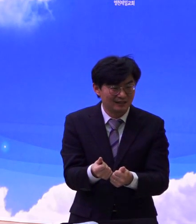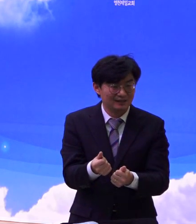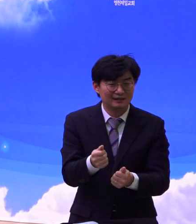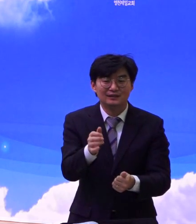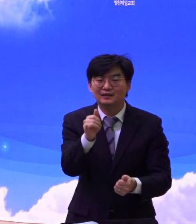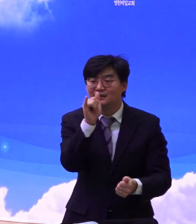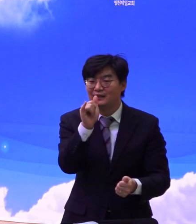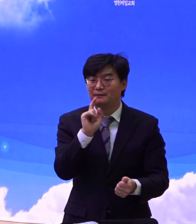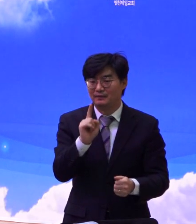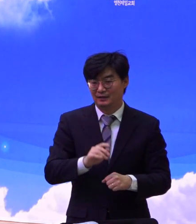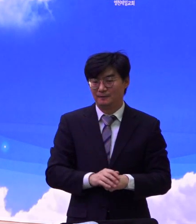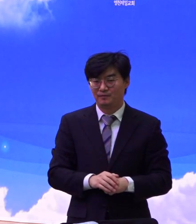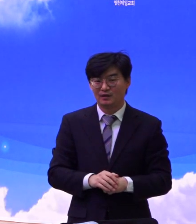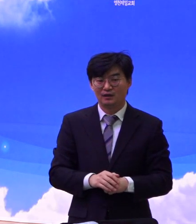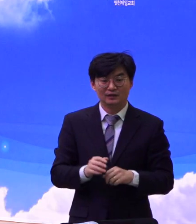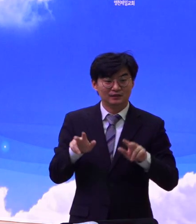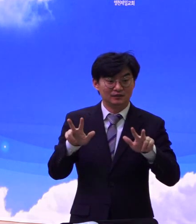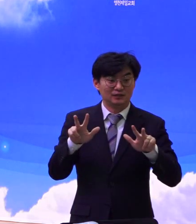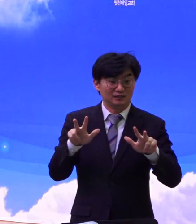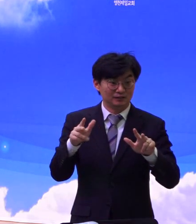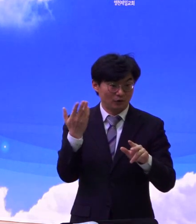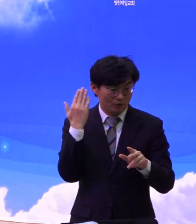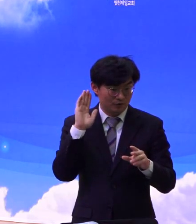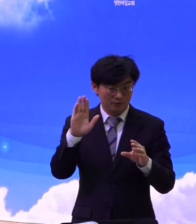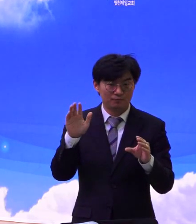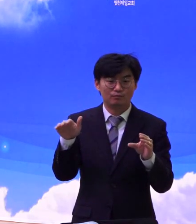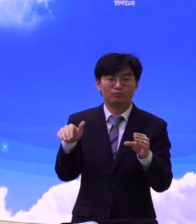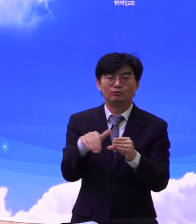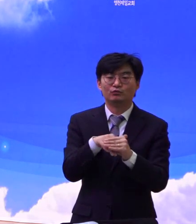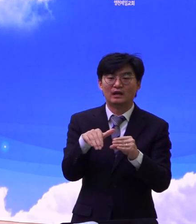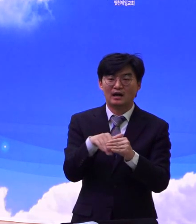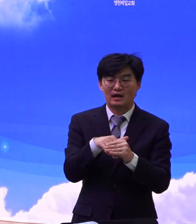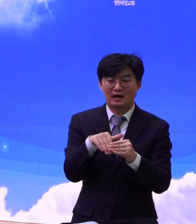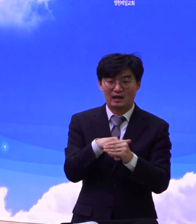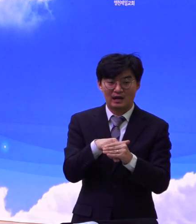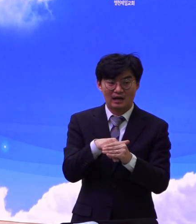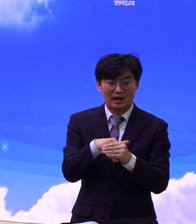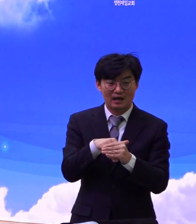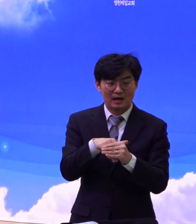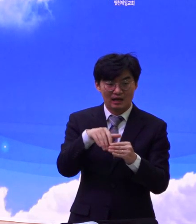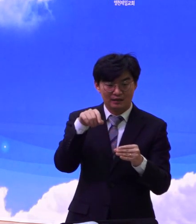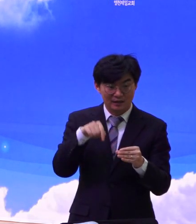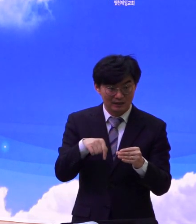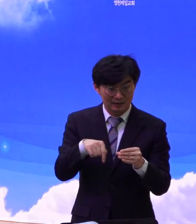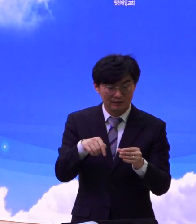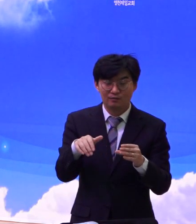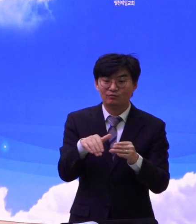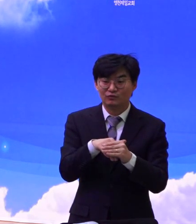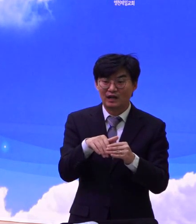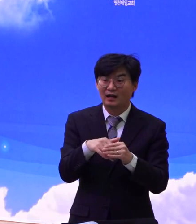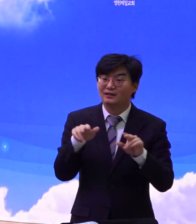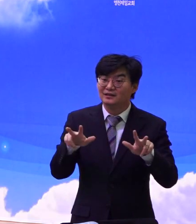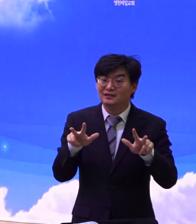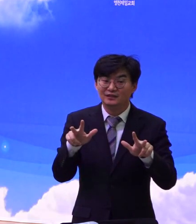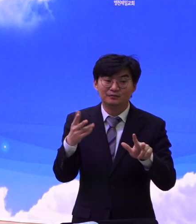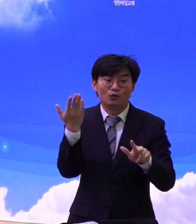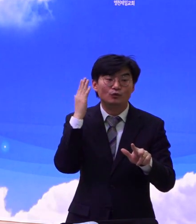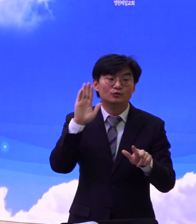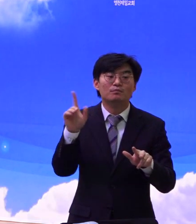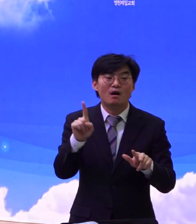오늘날의 문화가 안고 있는 진짜 문제는 외적인 우상, 즉 눈에 보이는 우상을 만드는